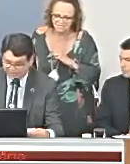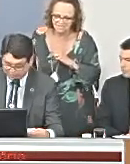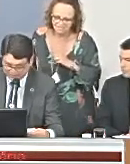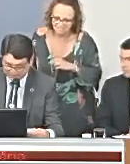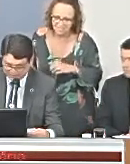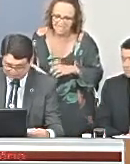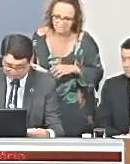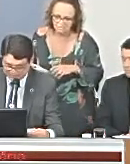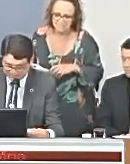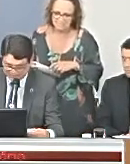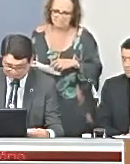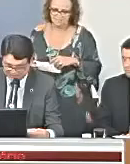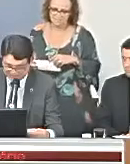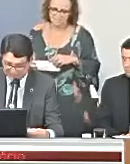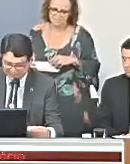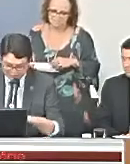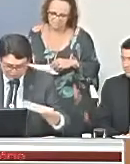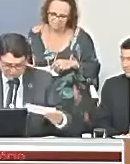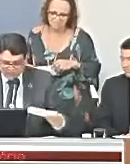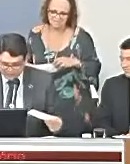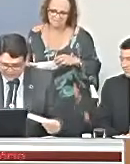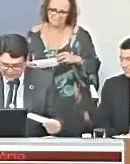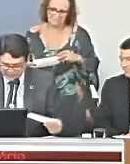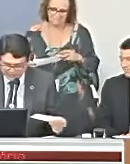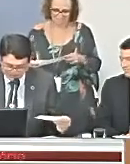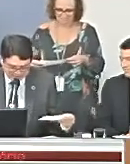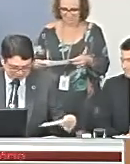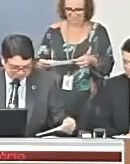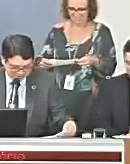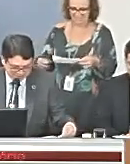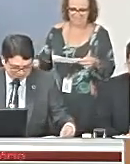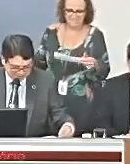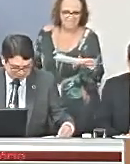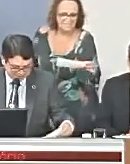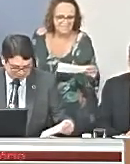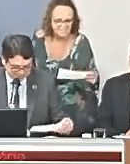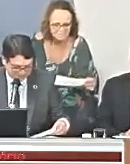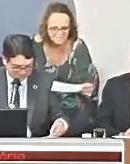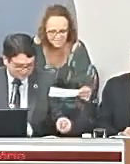elenildes elenildes favor elenildes